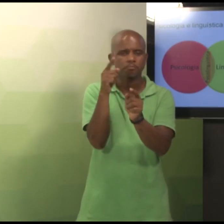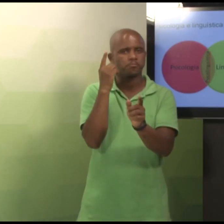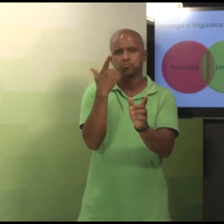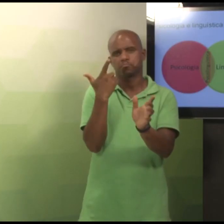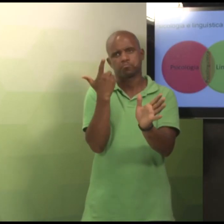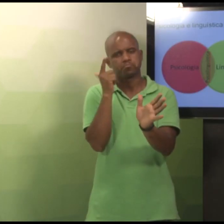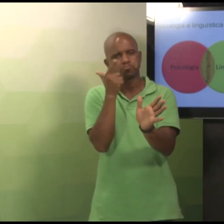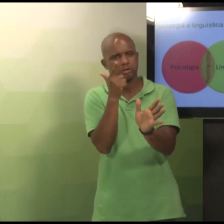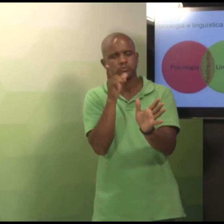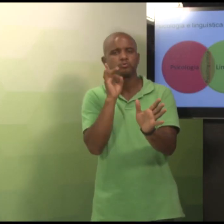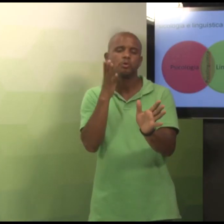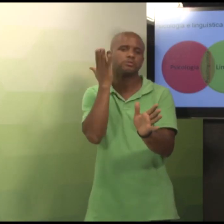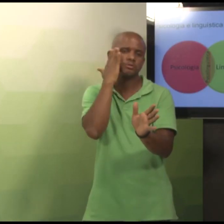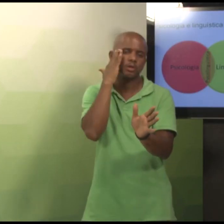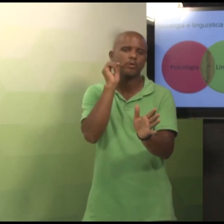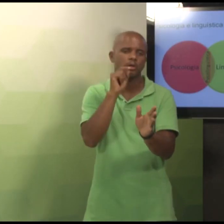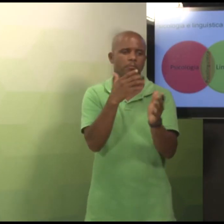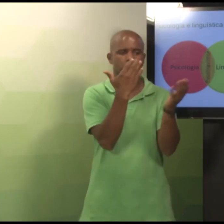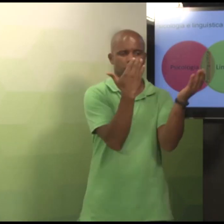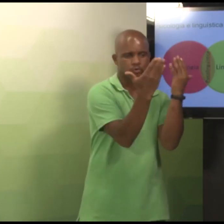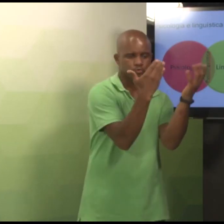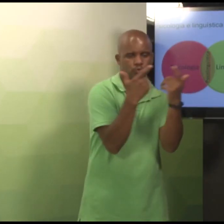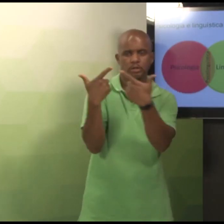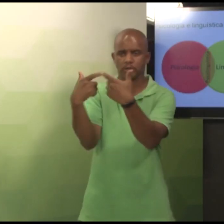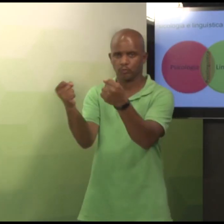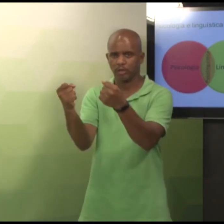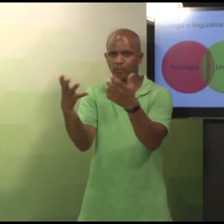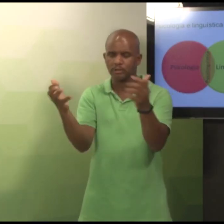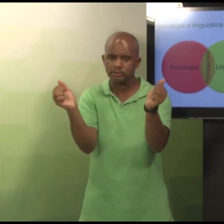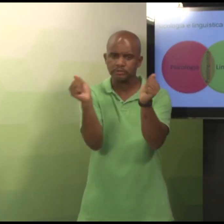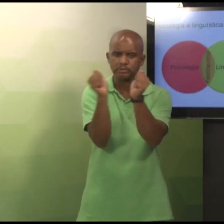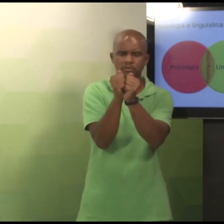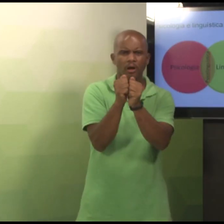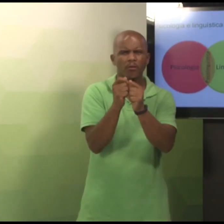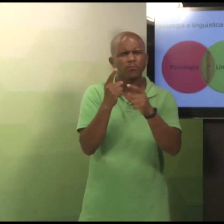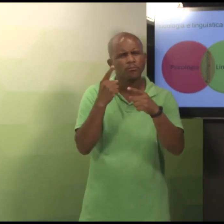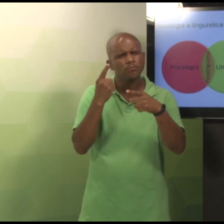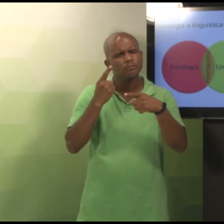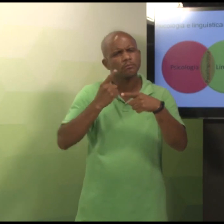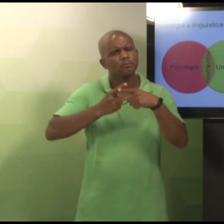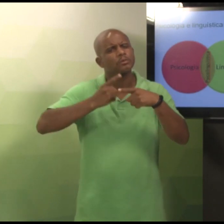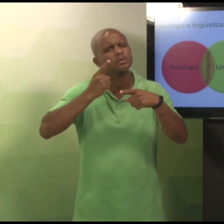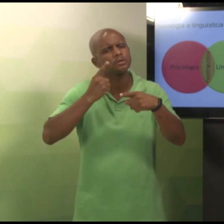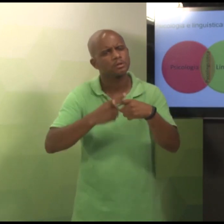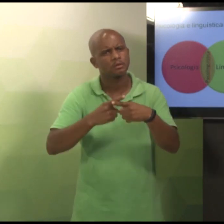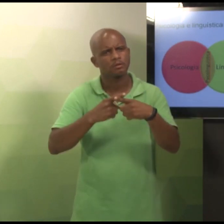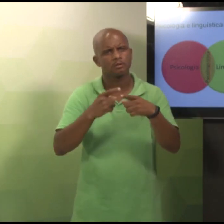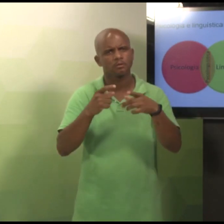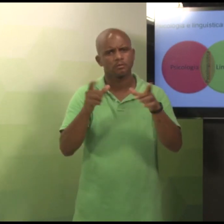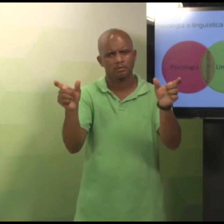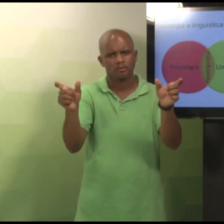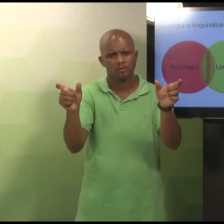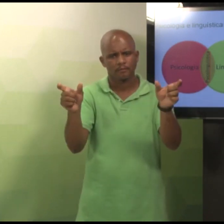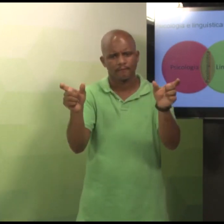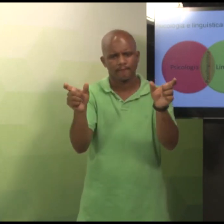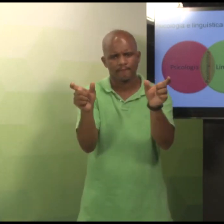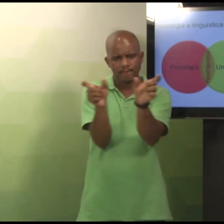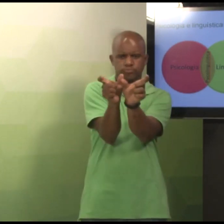Então, utilizo este sinal para a psicolinguística, a união dessas 2 áreas. E o porquê